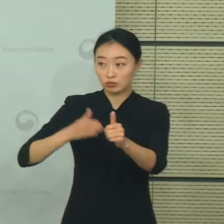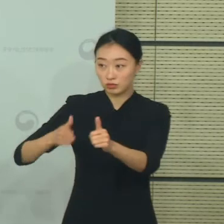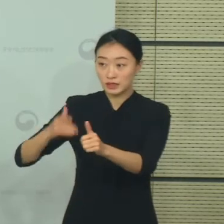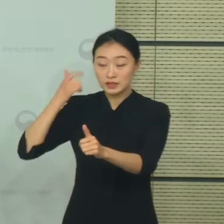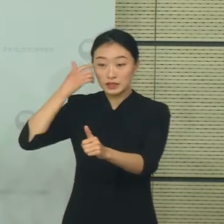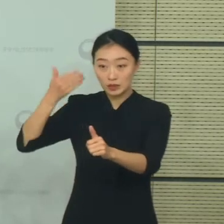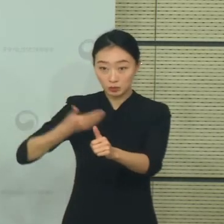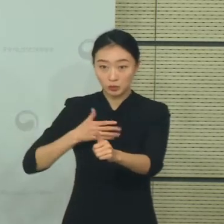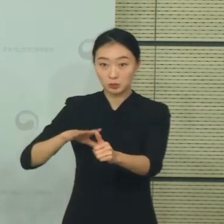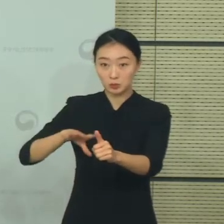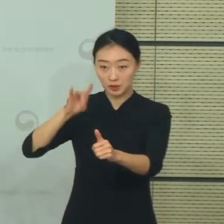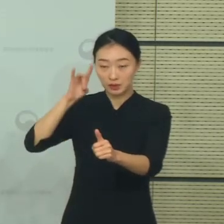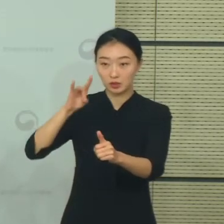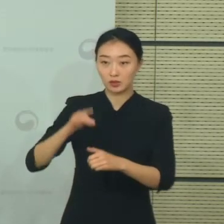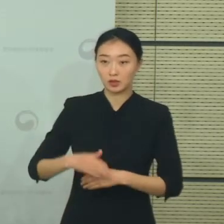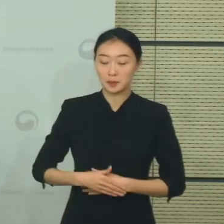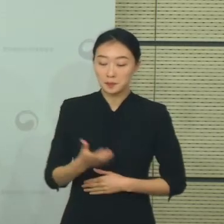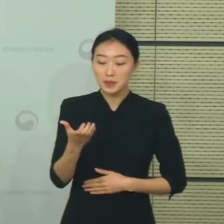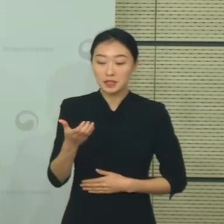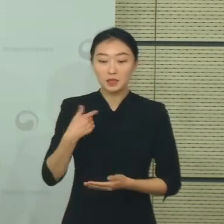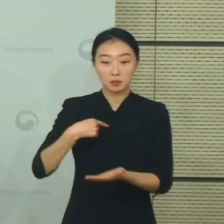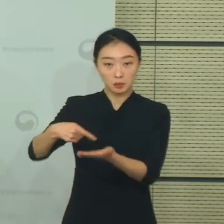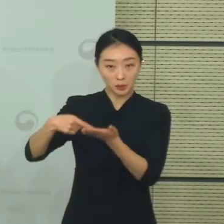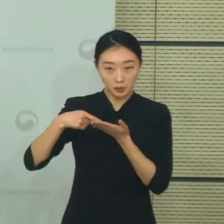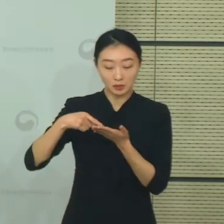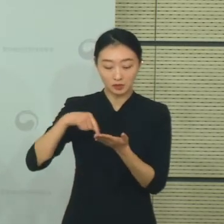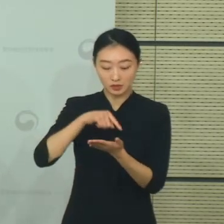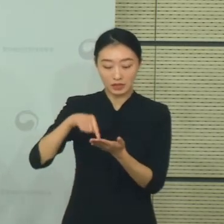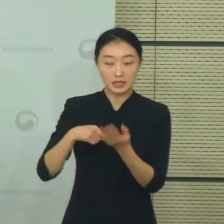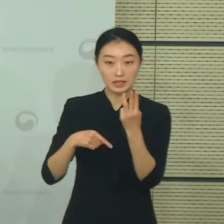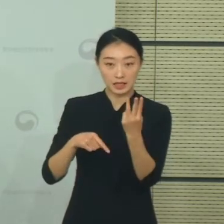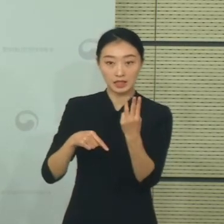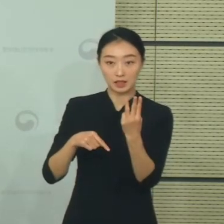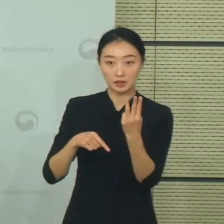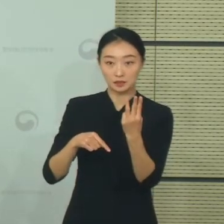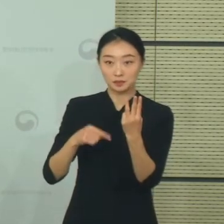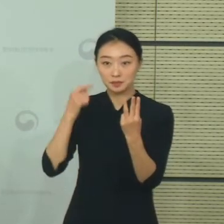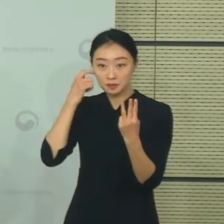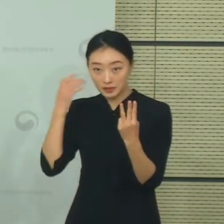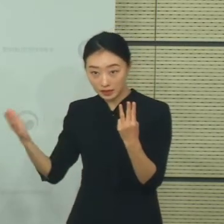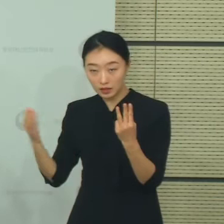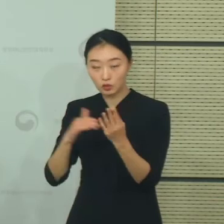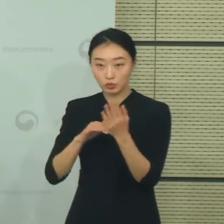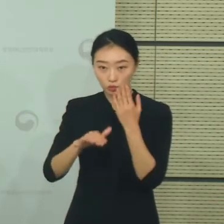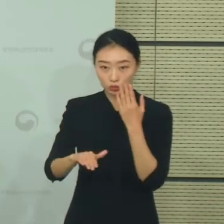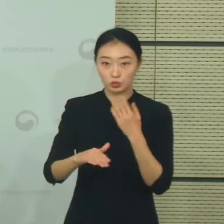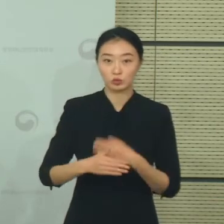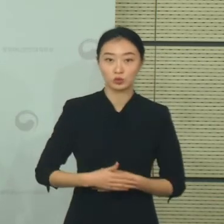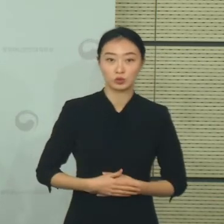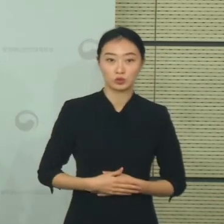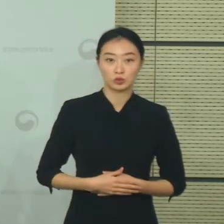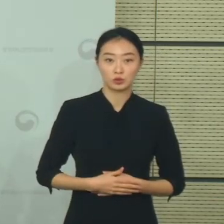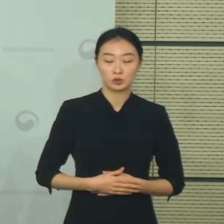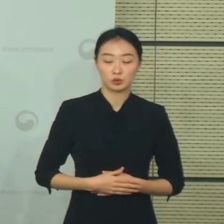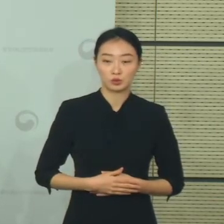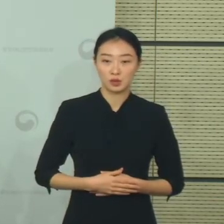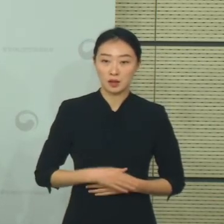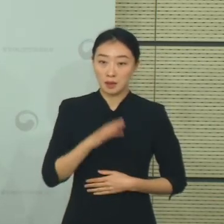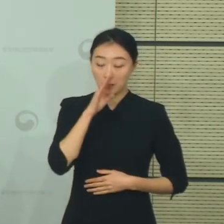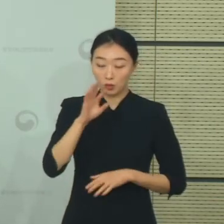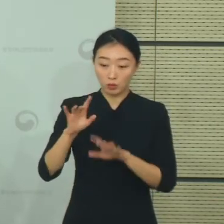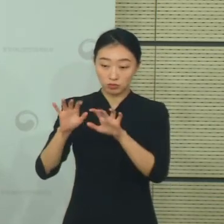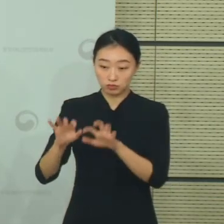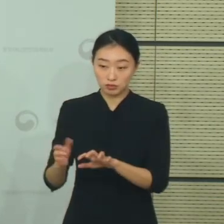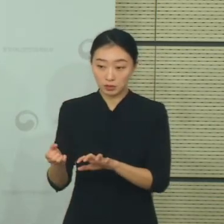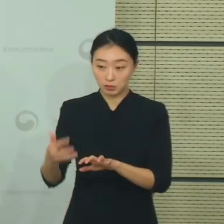우선 출입기자단에서 보내준 질문 3개를 먼저 질의를 하고, 그다음부터는 실시간으로 올라오는